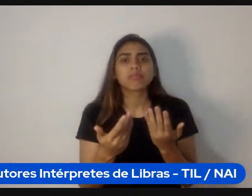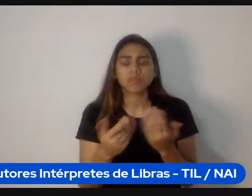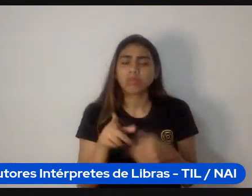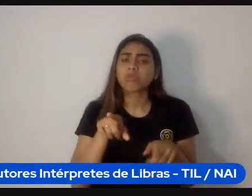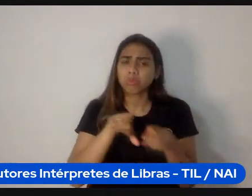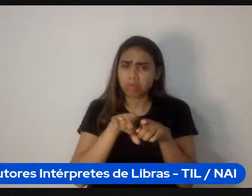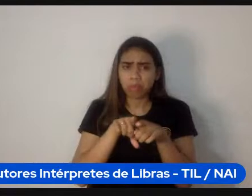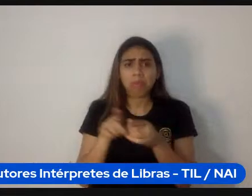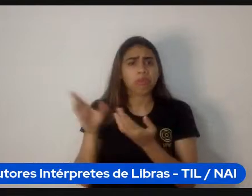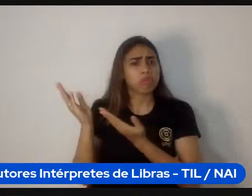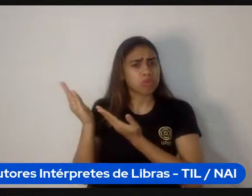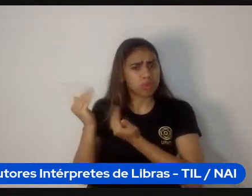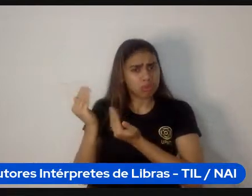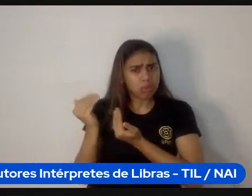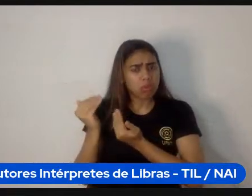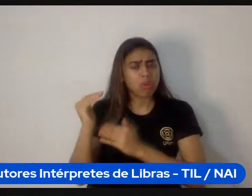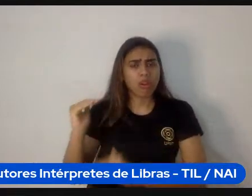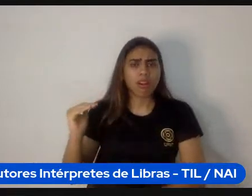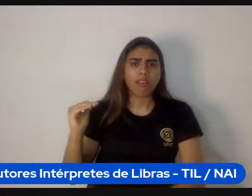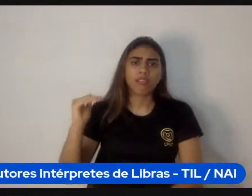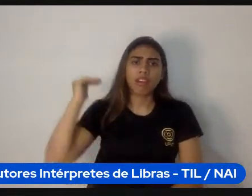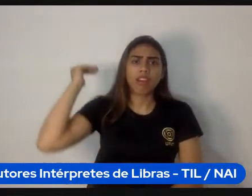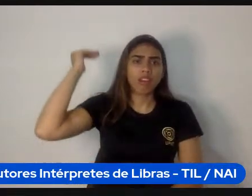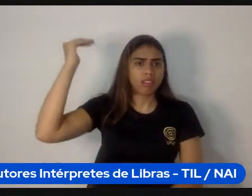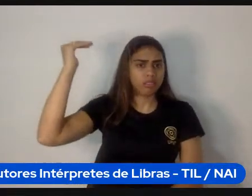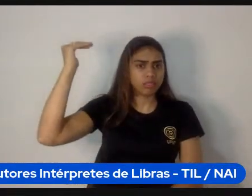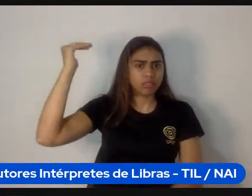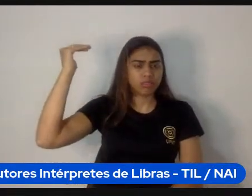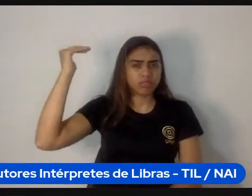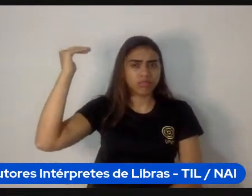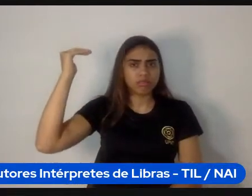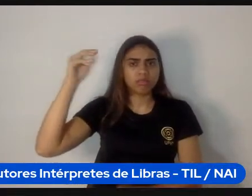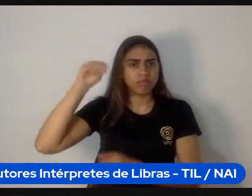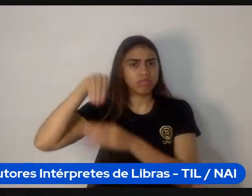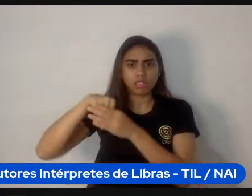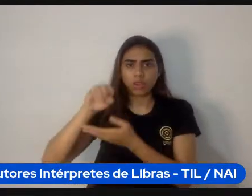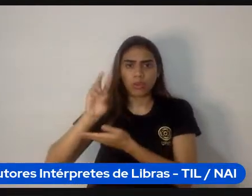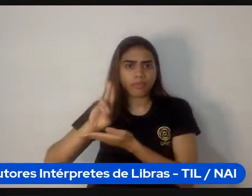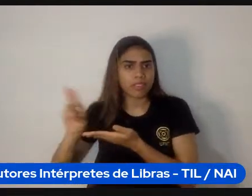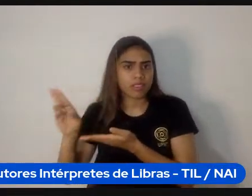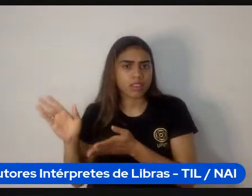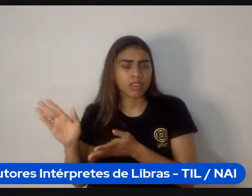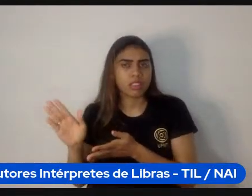adulto idem na universidade, né? Então, não pode vir a deficiência antes, né?